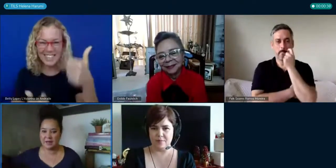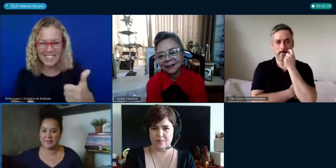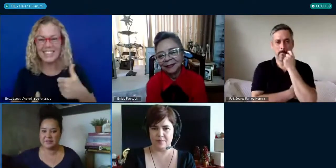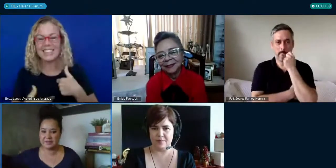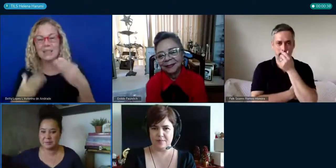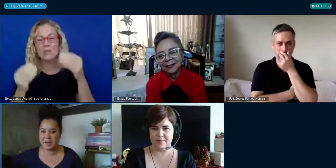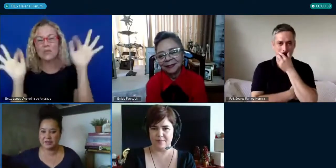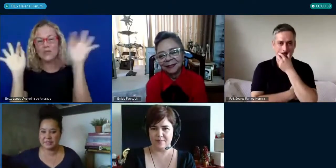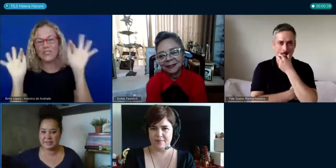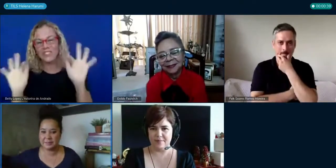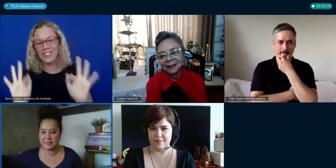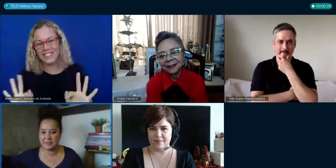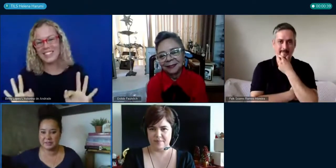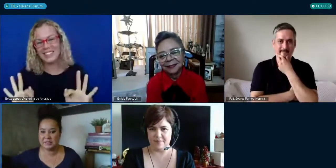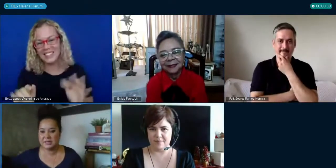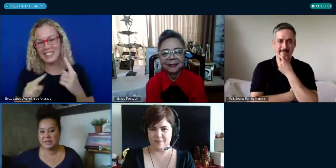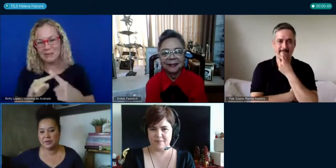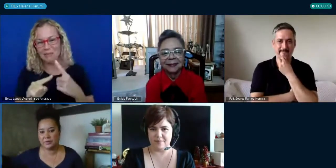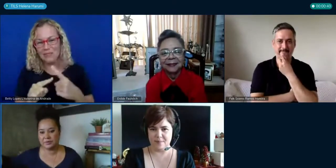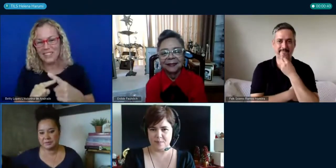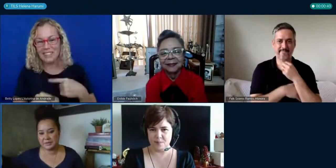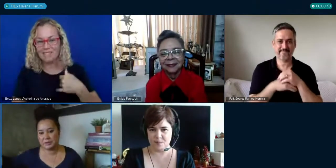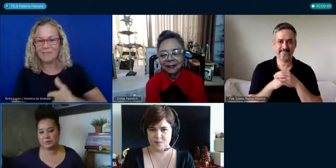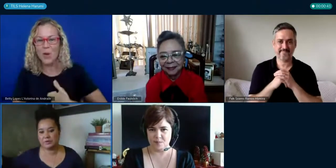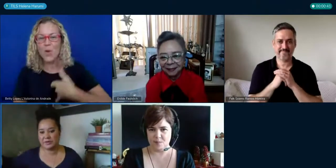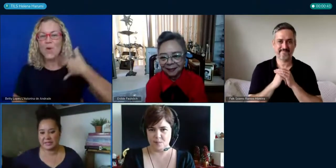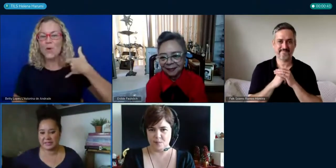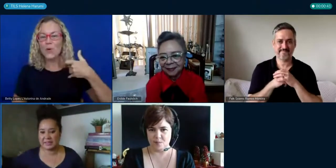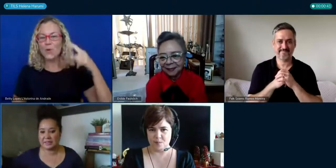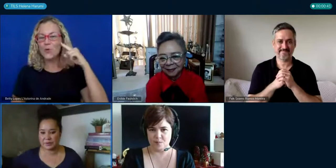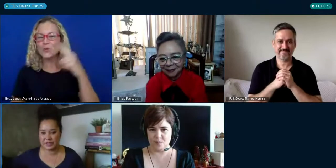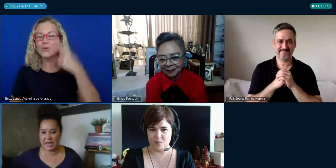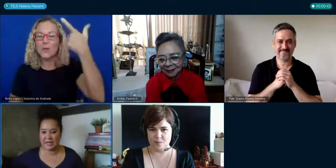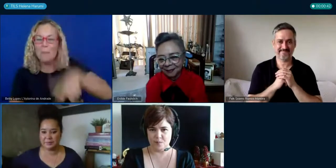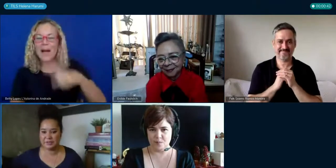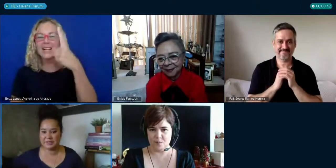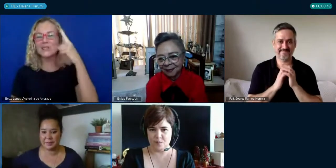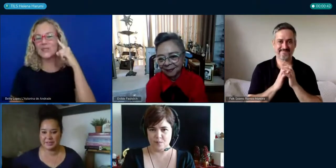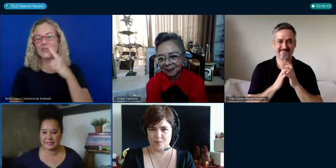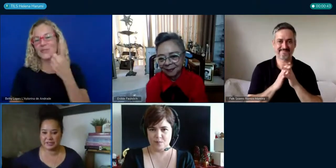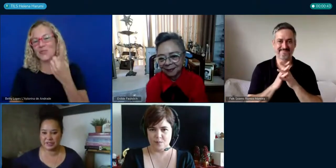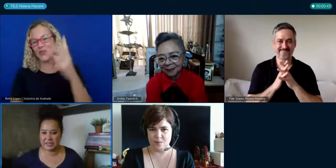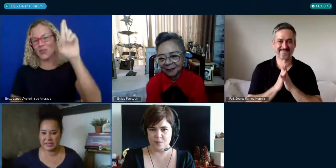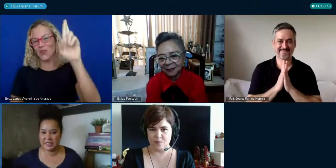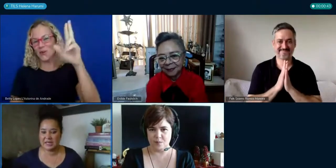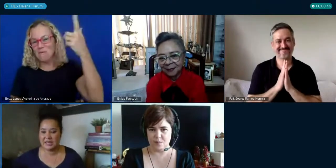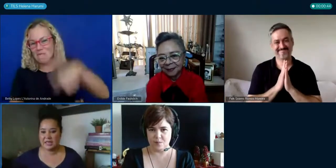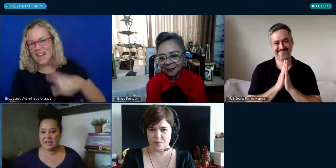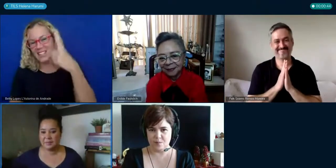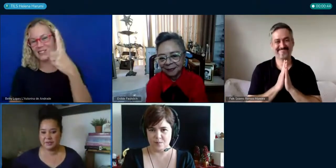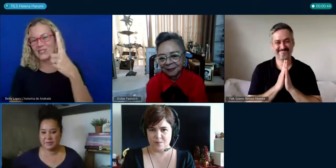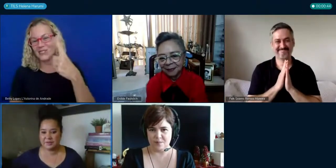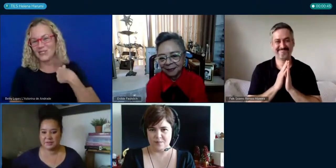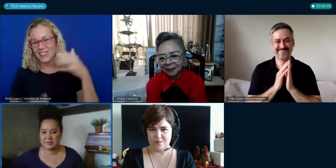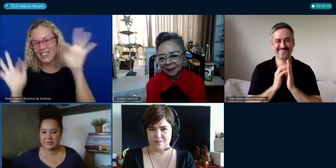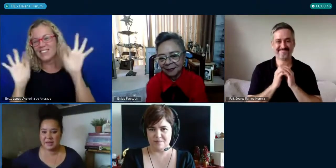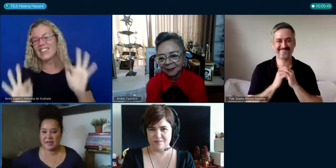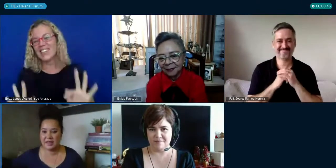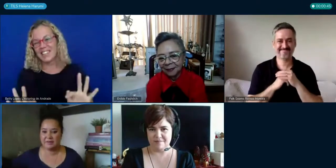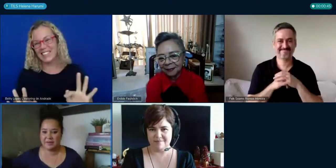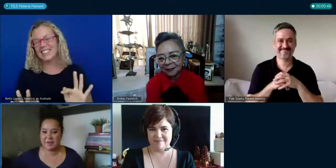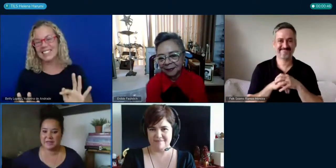convidou para estar fazendo parte dessa banca. Eu me sinto muito feliz e lisonjeada por estar presente aqui e